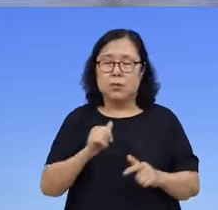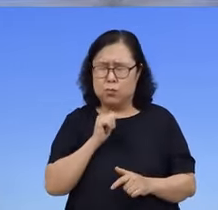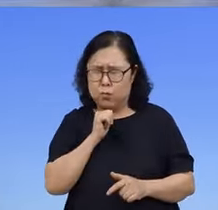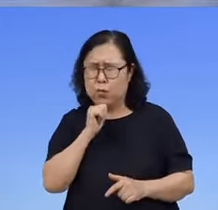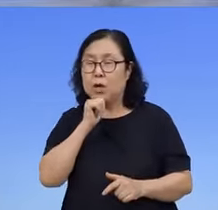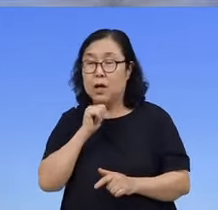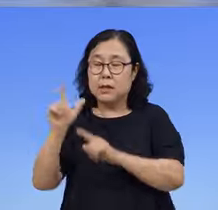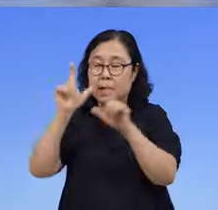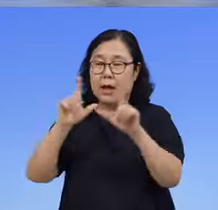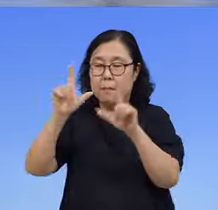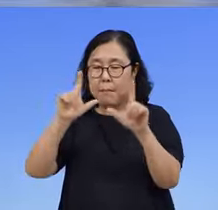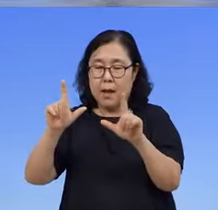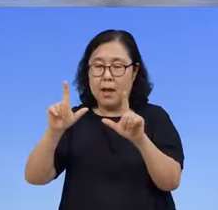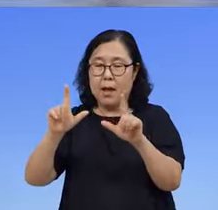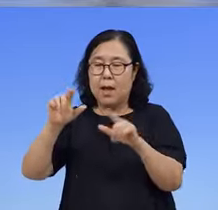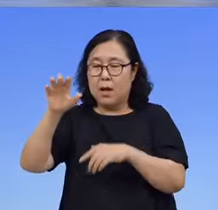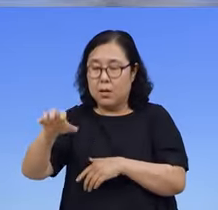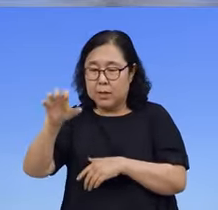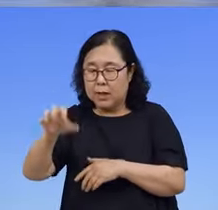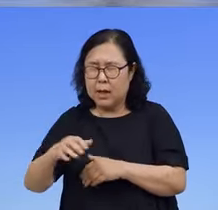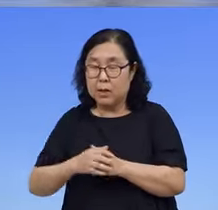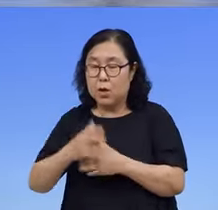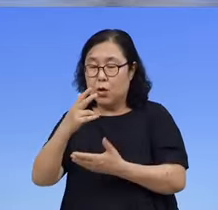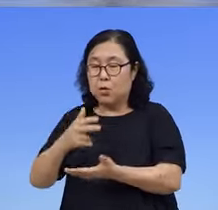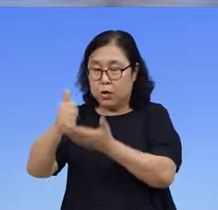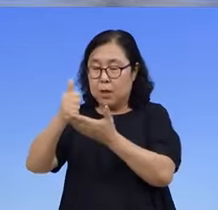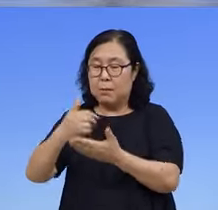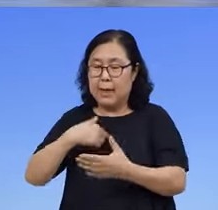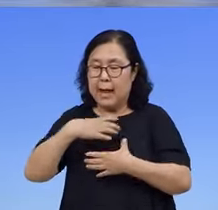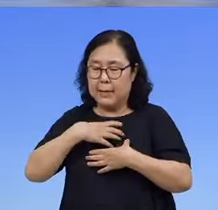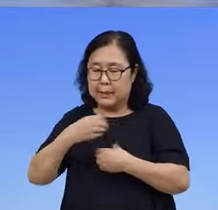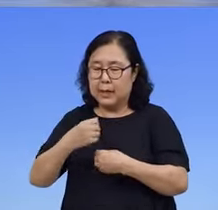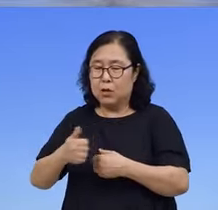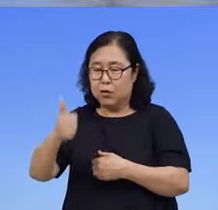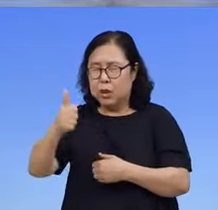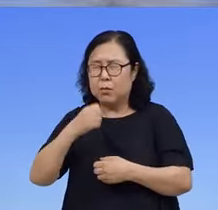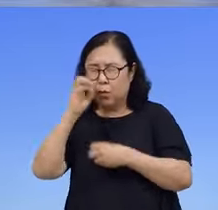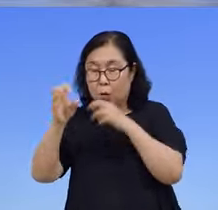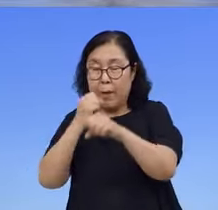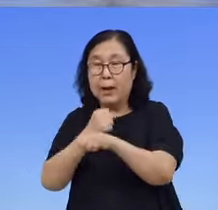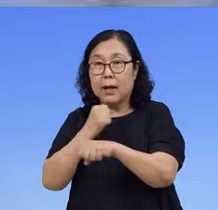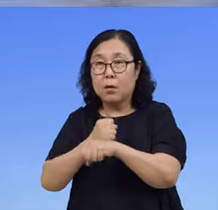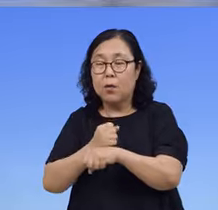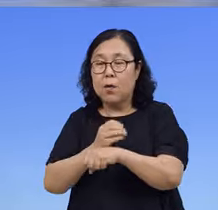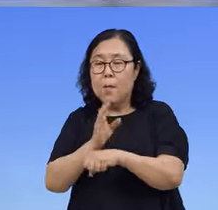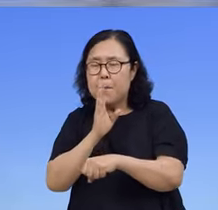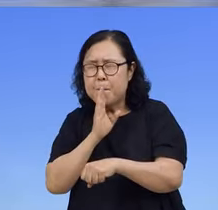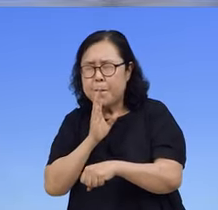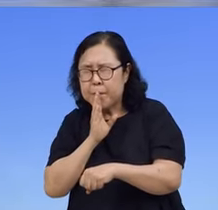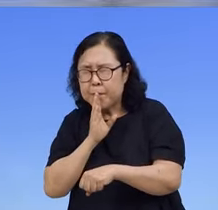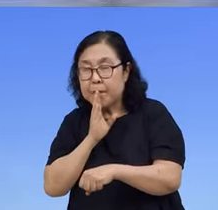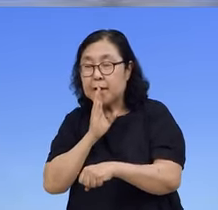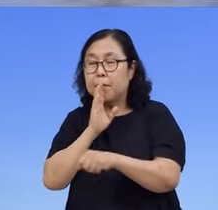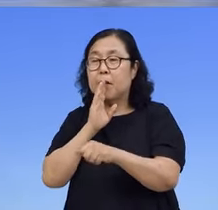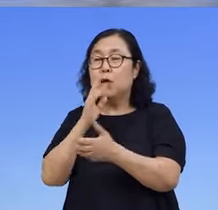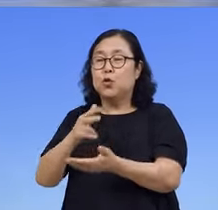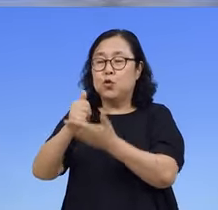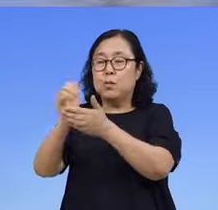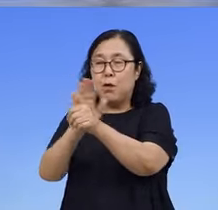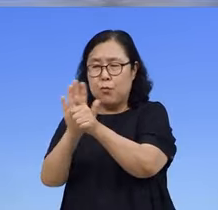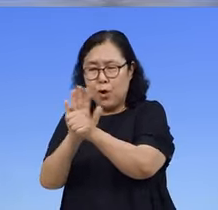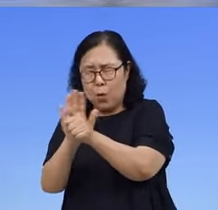참 초라한 그 삶의 현장에서 주님만이 내 안식의 주인이심을 고백하며 실질적인 이런 주님의